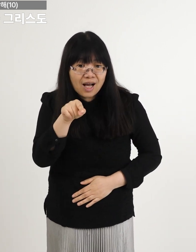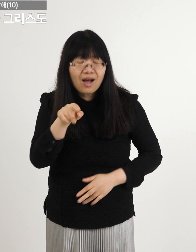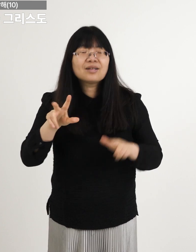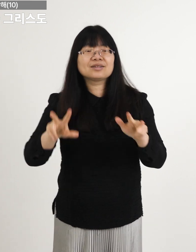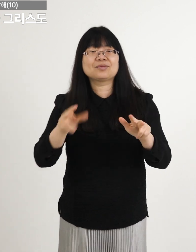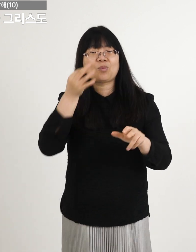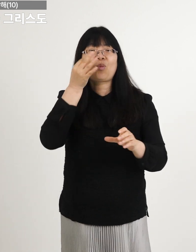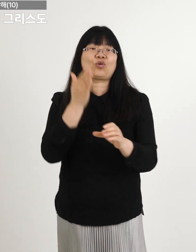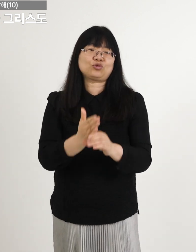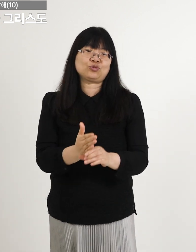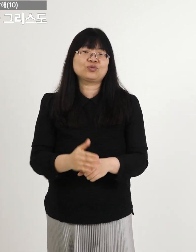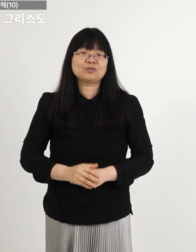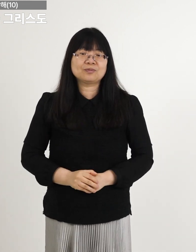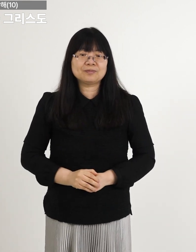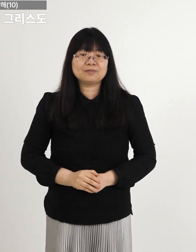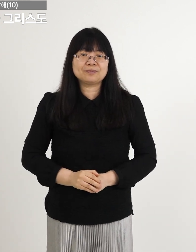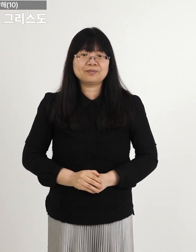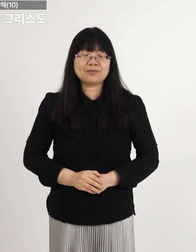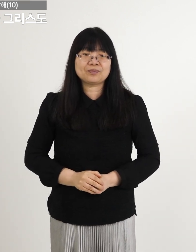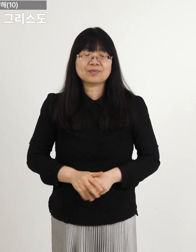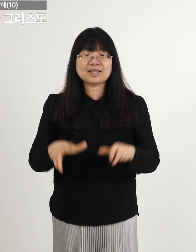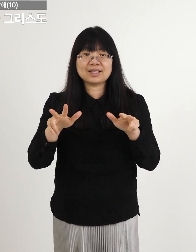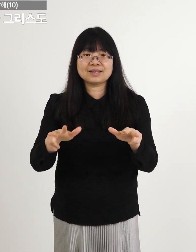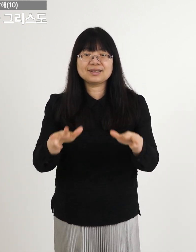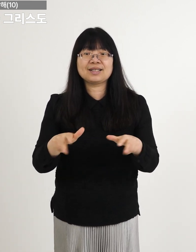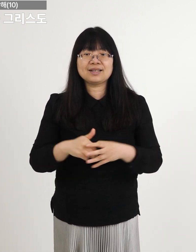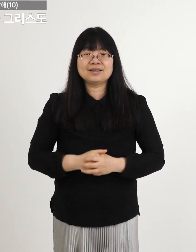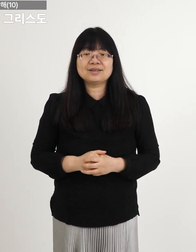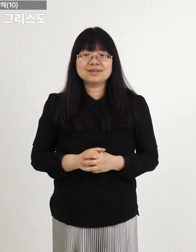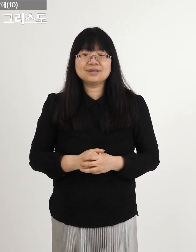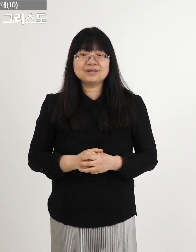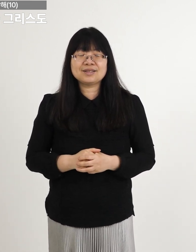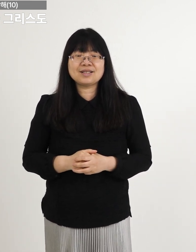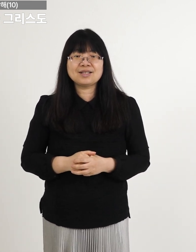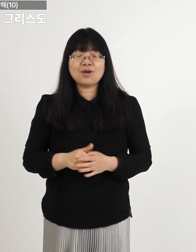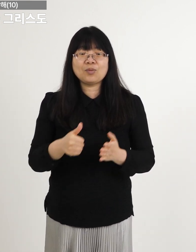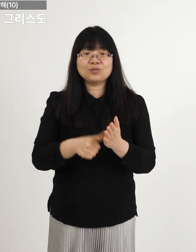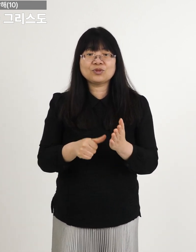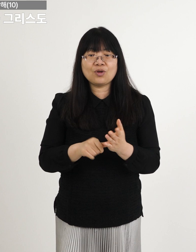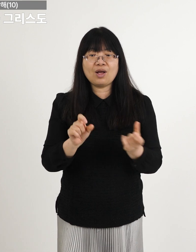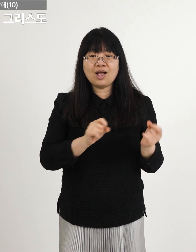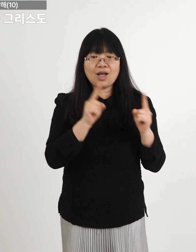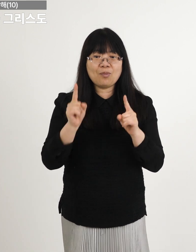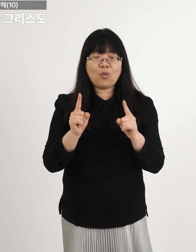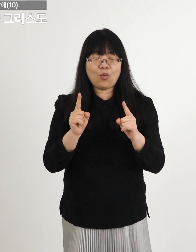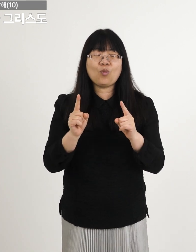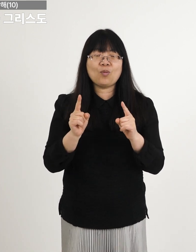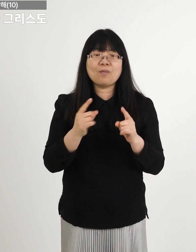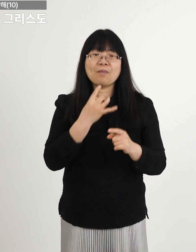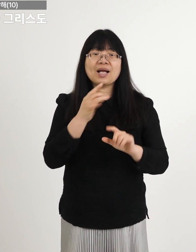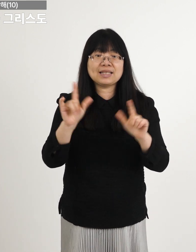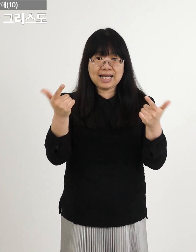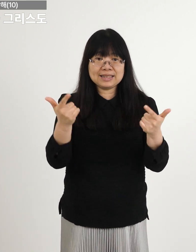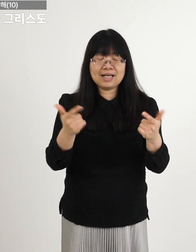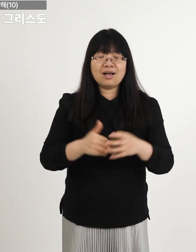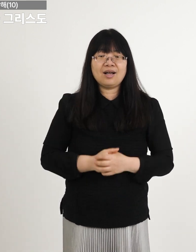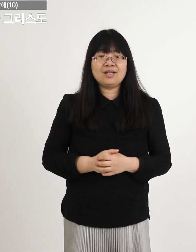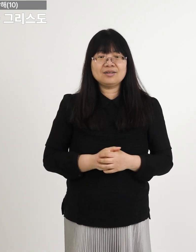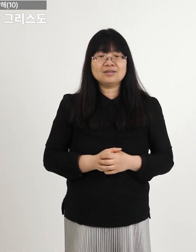보여주는 거예요. 그리고 이제 그런 물질적인 회복을 넘어서 11절을 보세요.